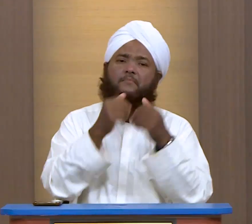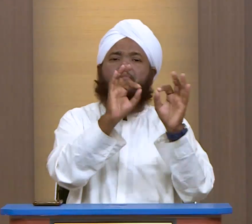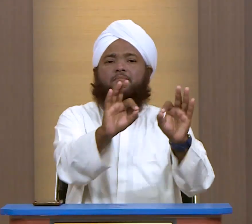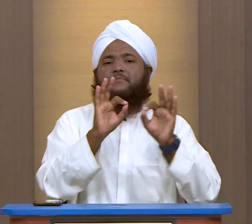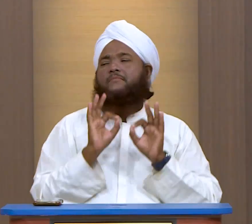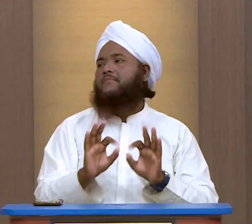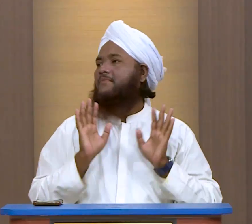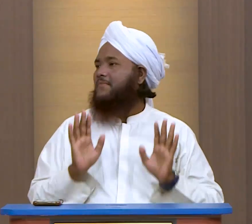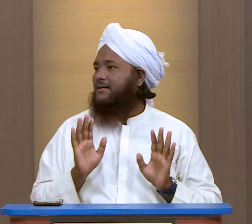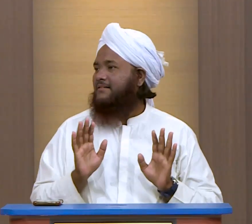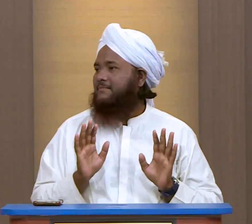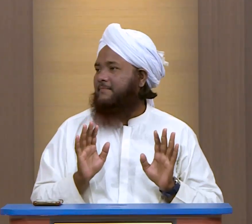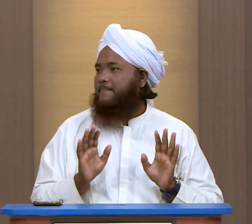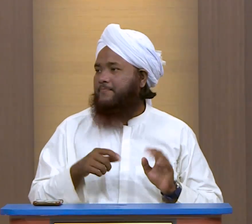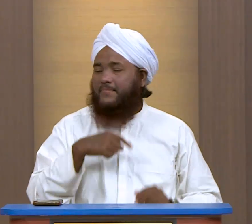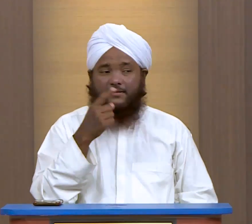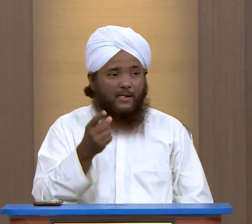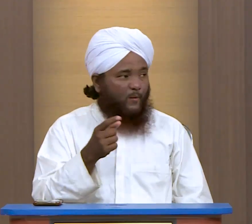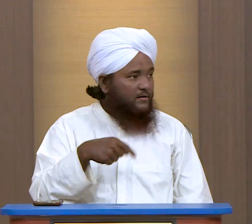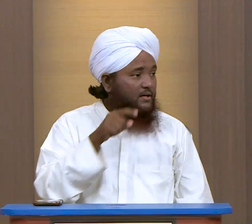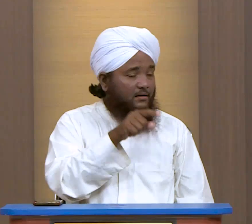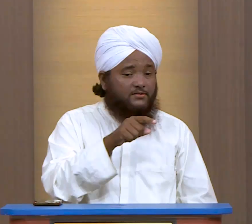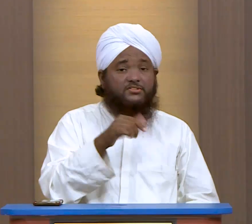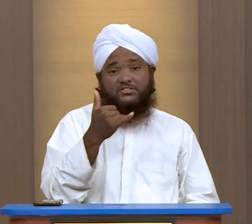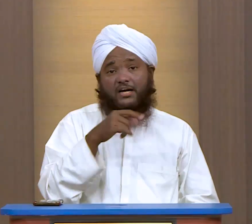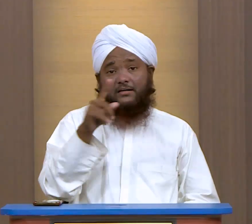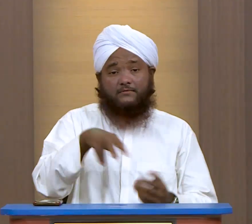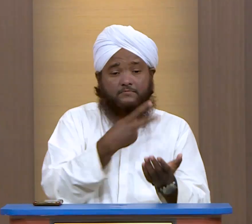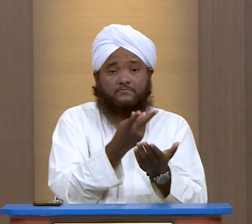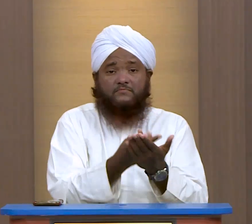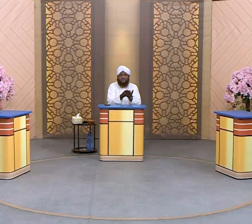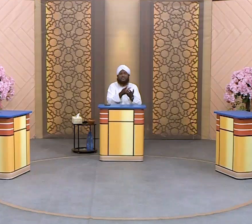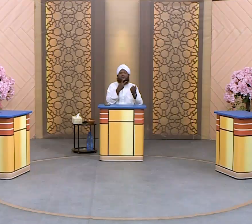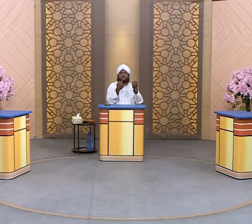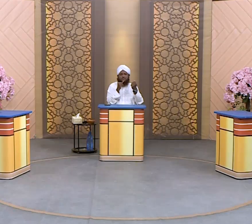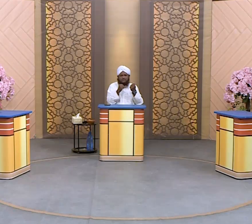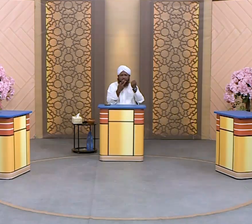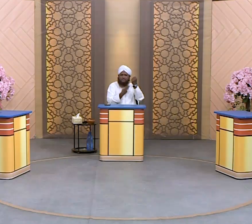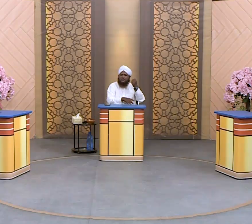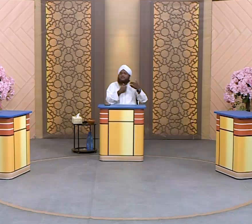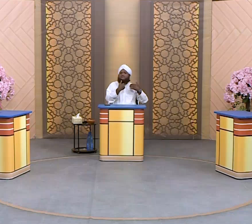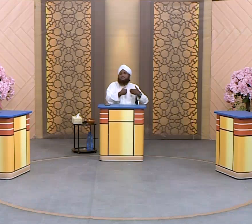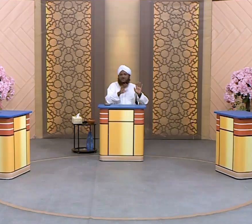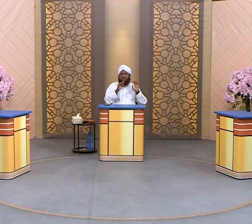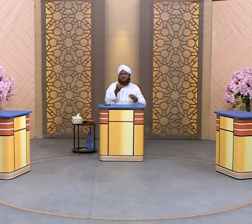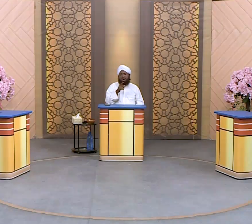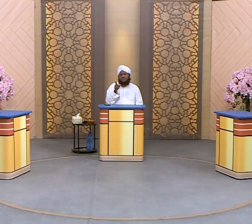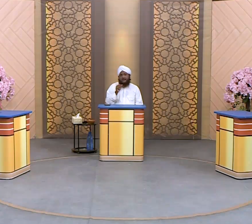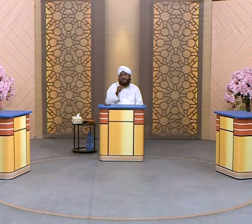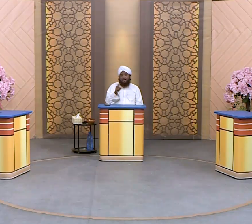اوقات سخت بڑھاپے میں اکثر بستر ہی پر بولو براز یعنی گندگی ہو جاتی ہے، جس کی وجہ سے عموماً